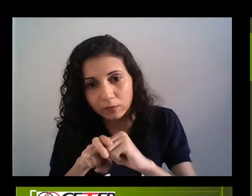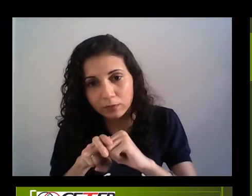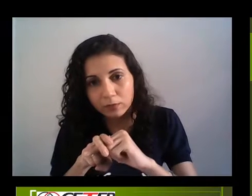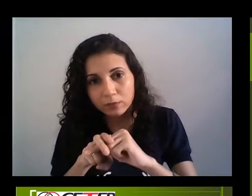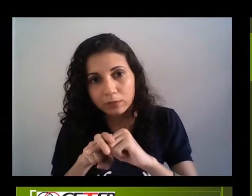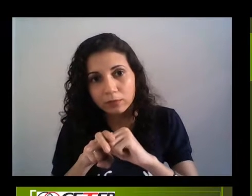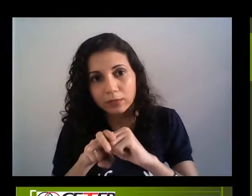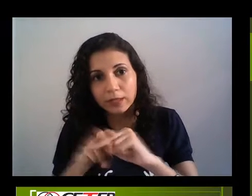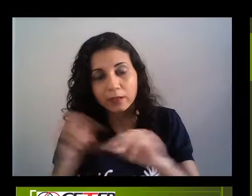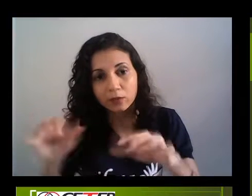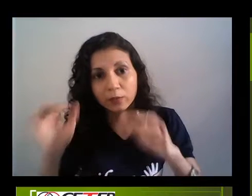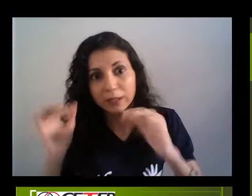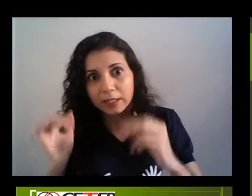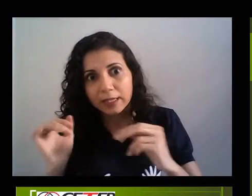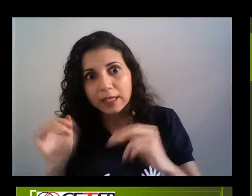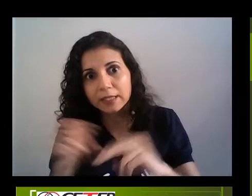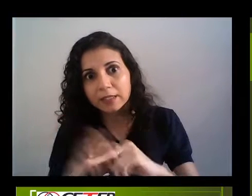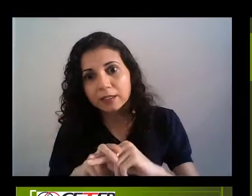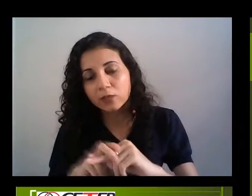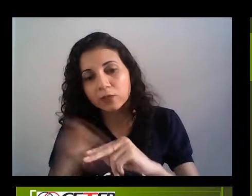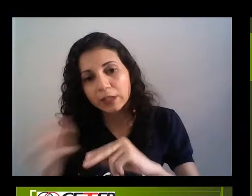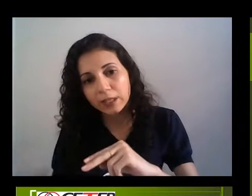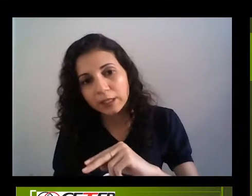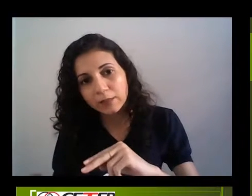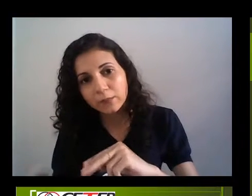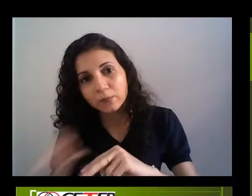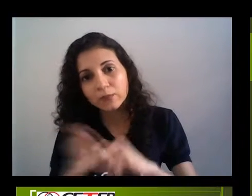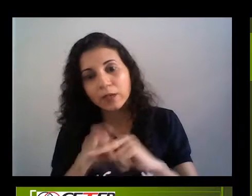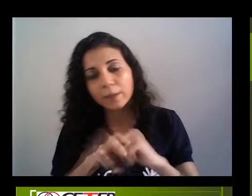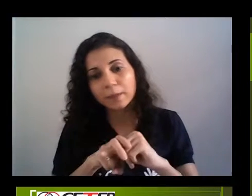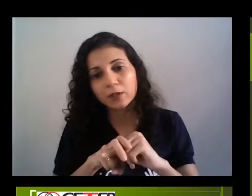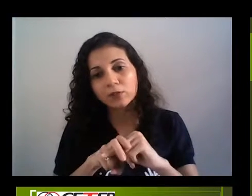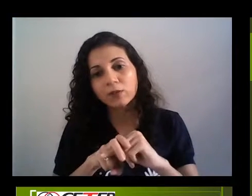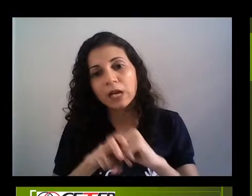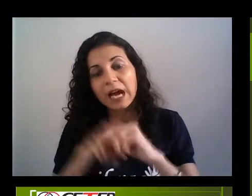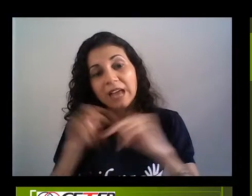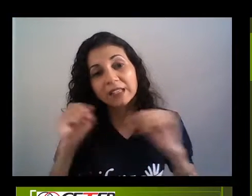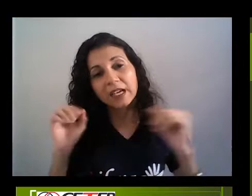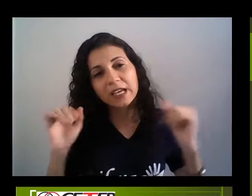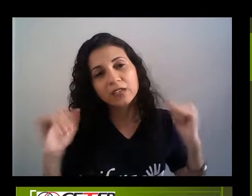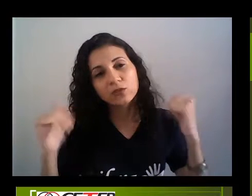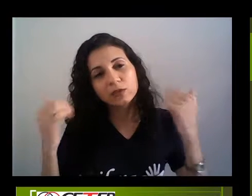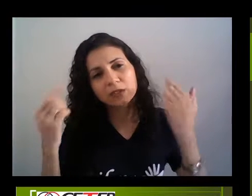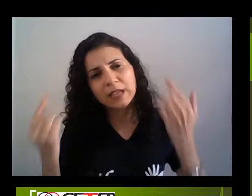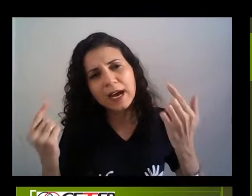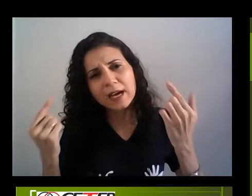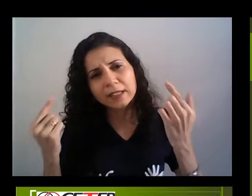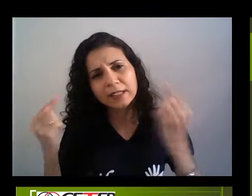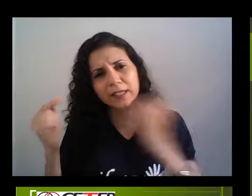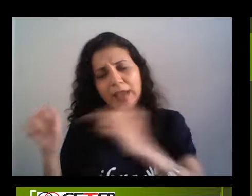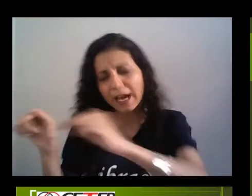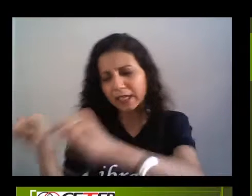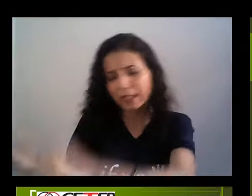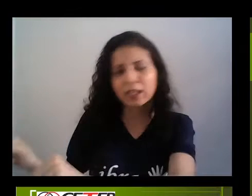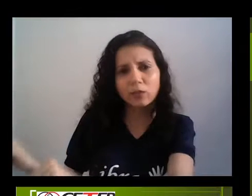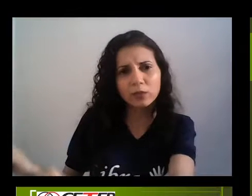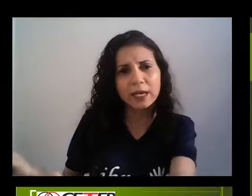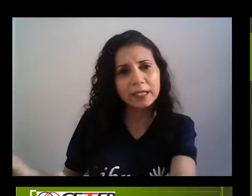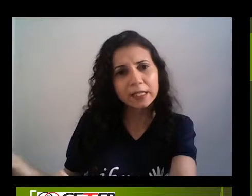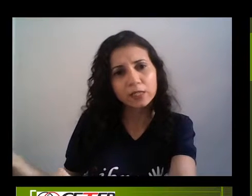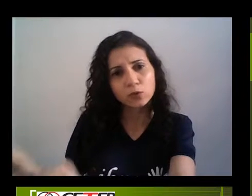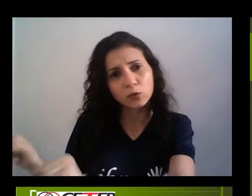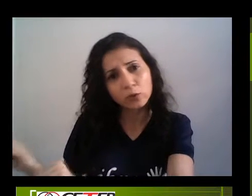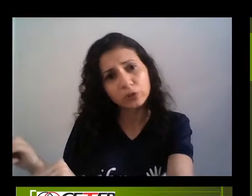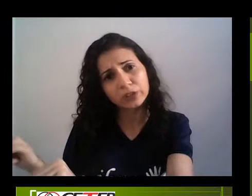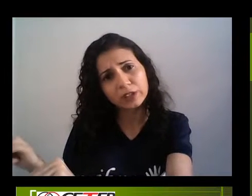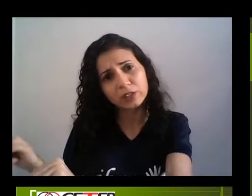faço, né? Tento manter ali a atenção dele, repito, até ele associar que aquilo